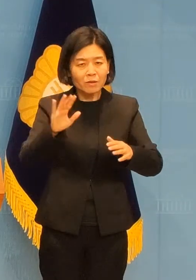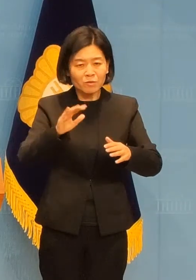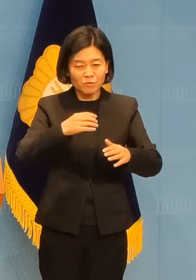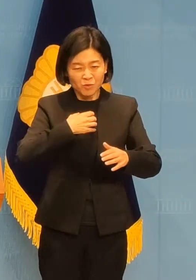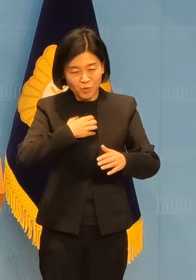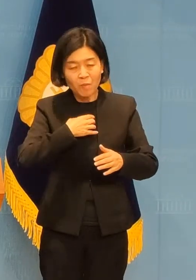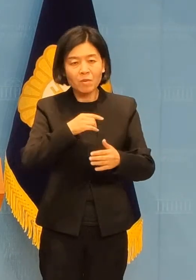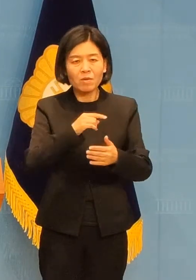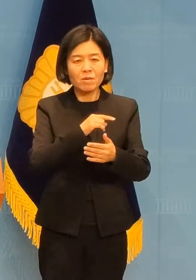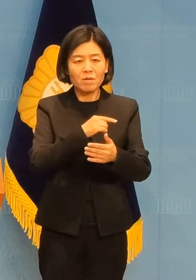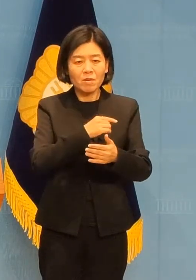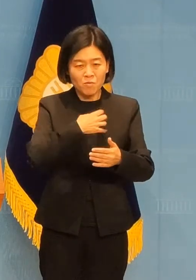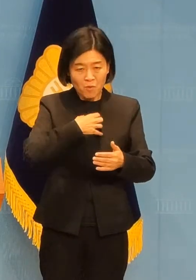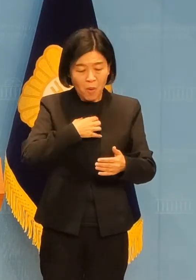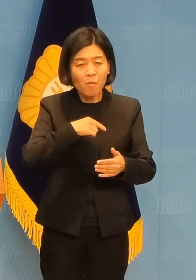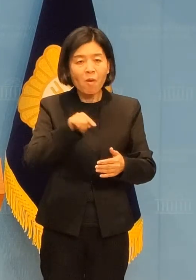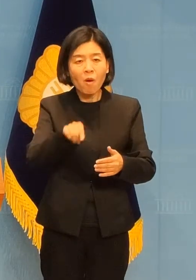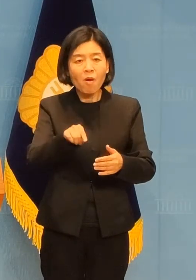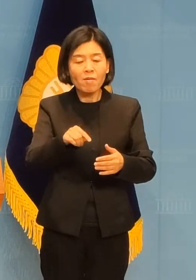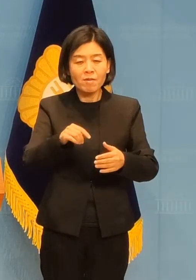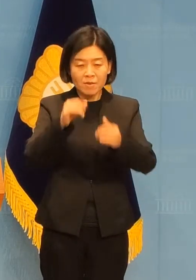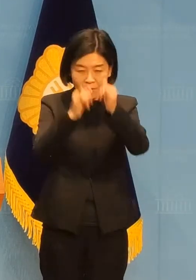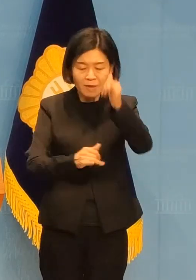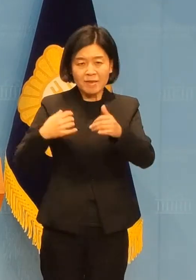책임을 정확히 묻는 과정입니다.